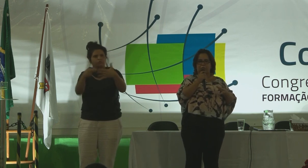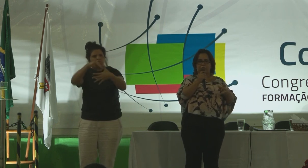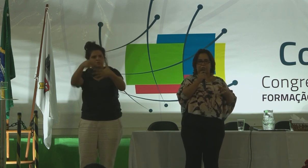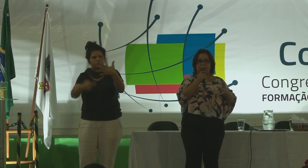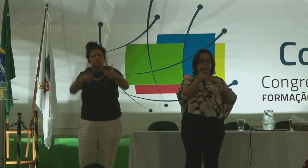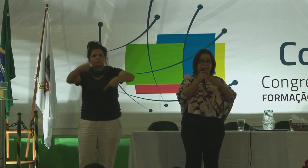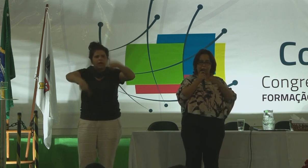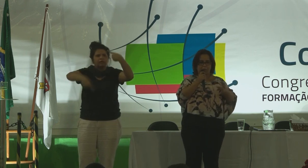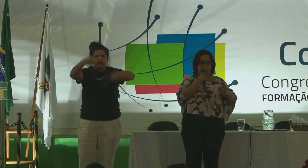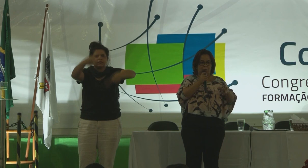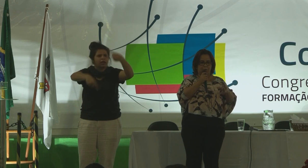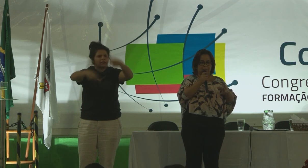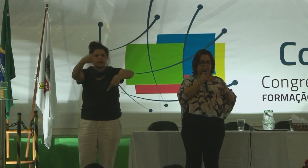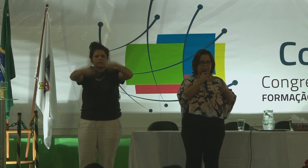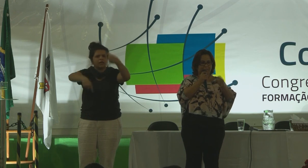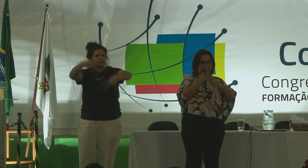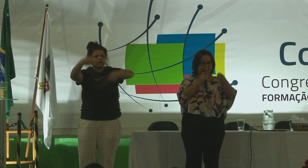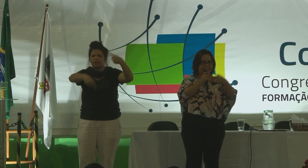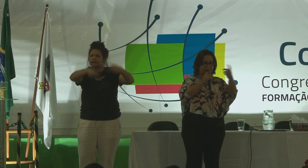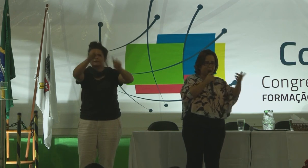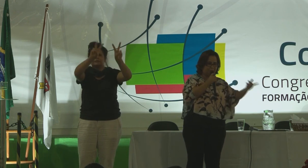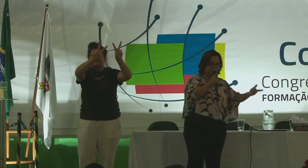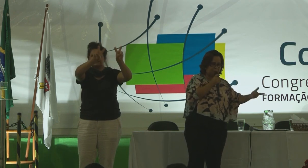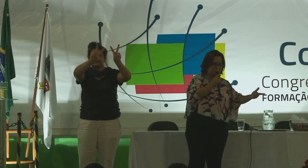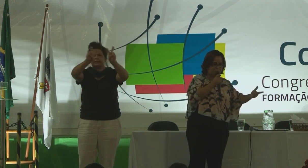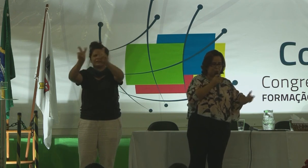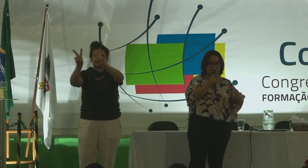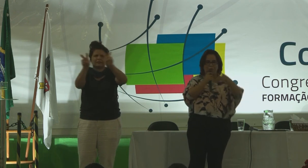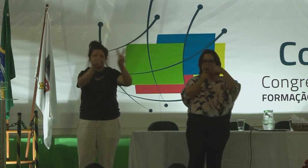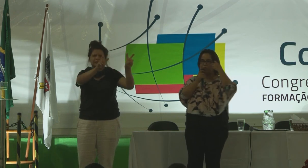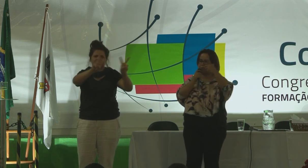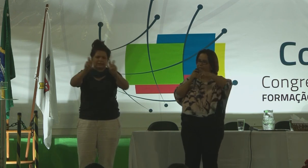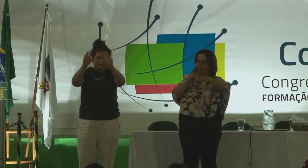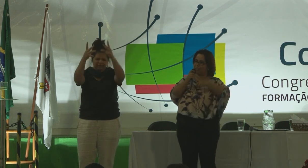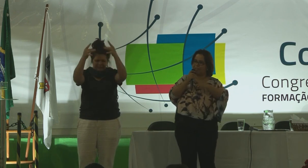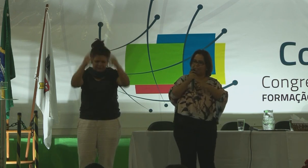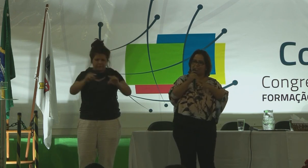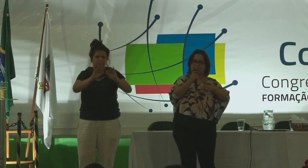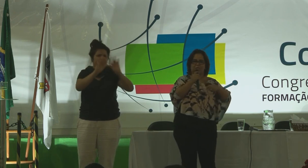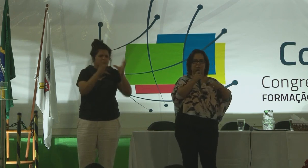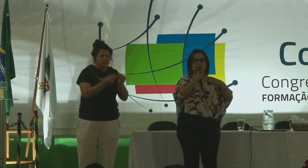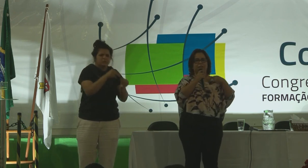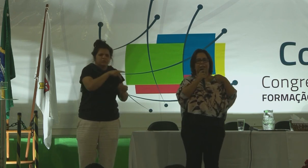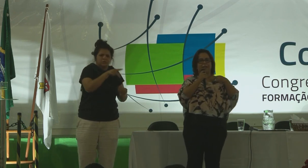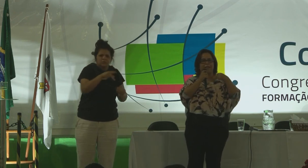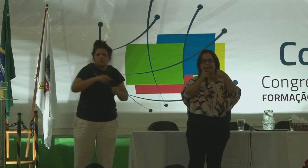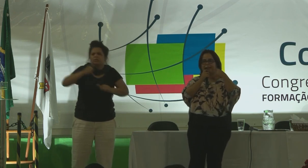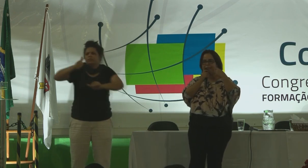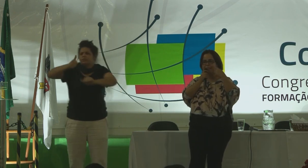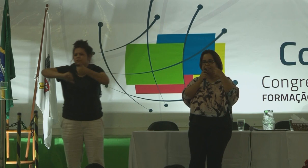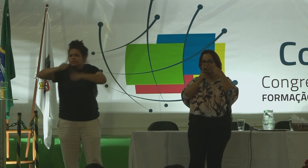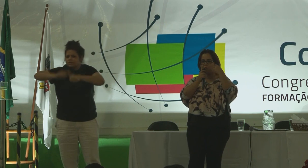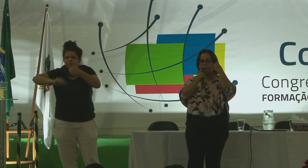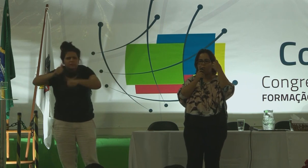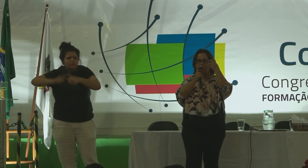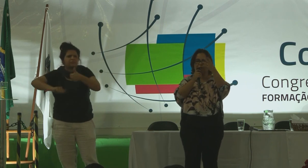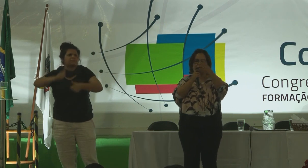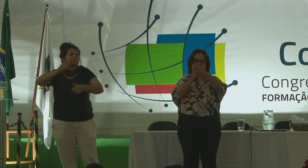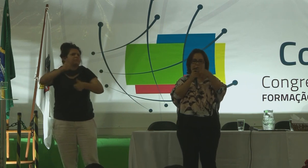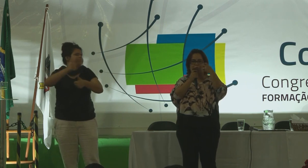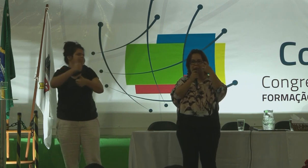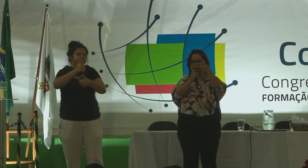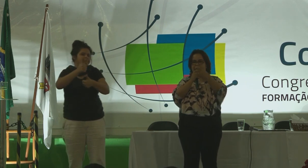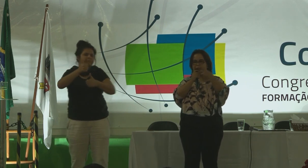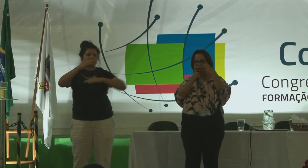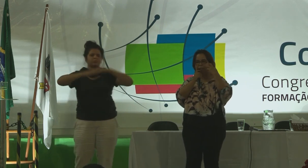tem desenvolvido. Não são poucas, que vai desde a formação do professor, vai do processo avaliativo, né, de como